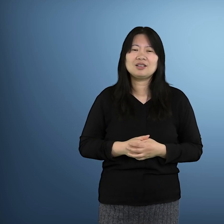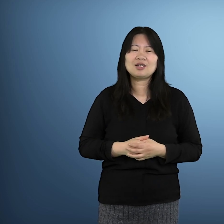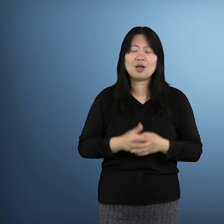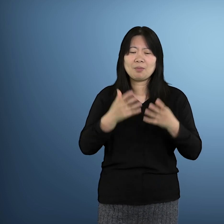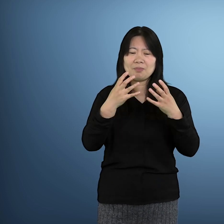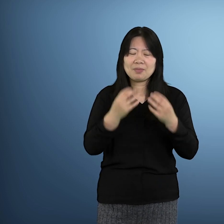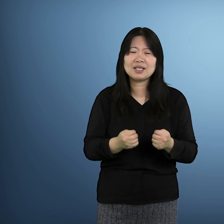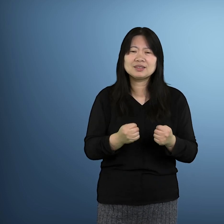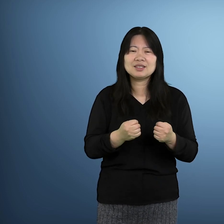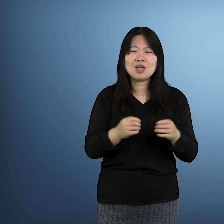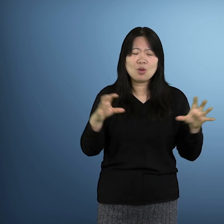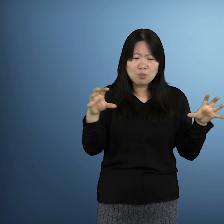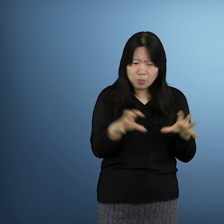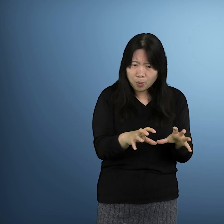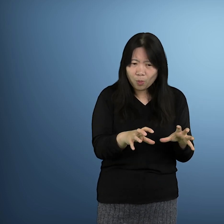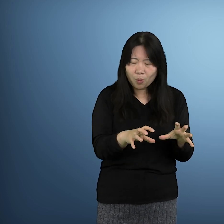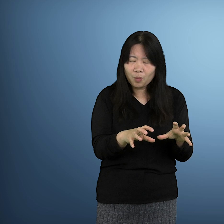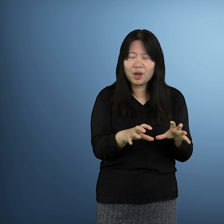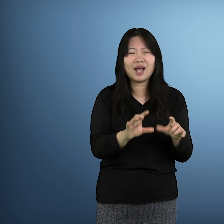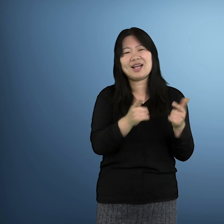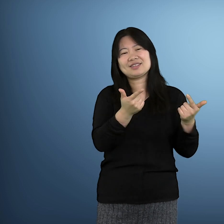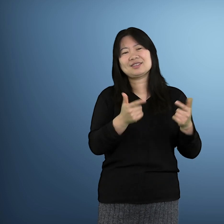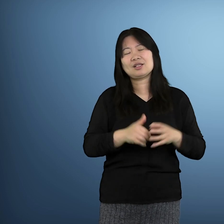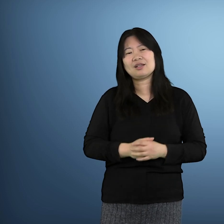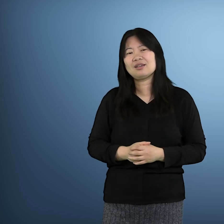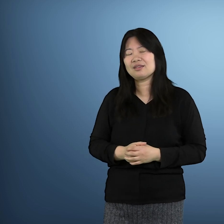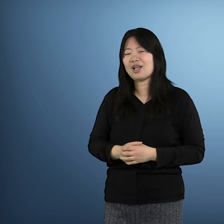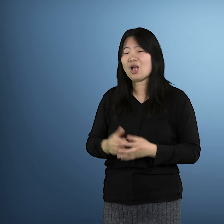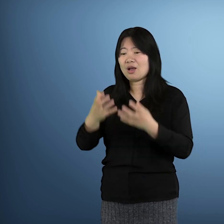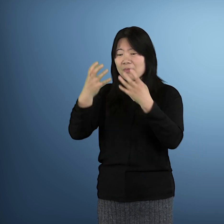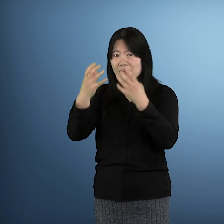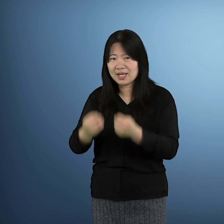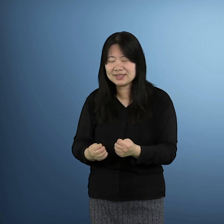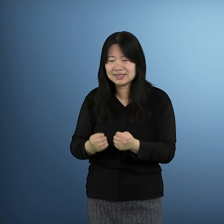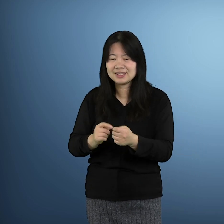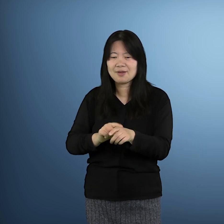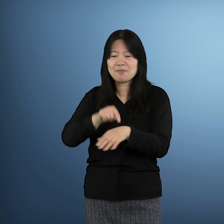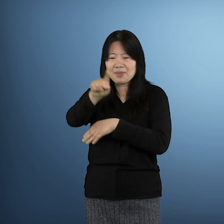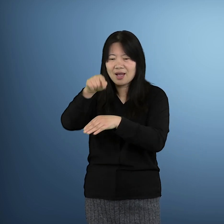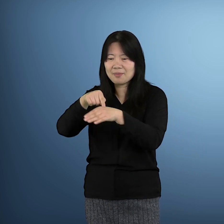얼마나 많이 모이느냐가 아니라 얼마나 많이 나가느냐.